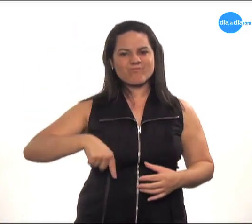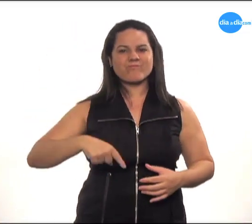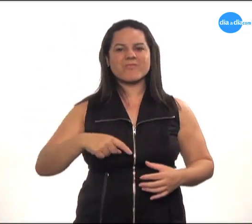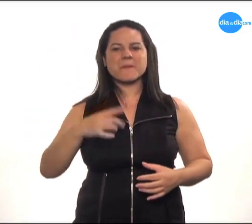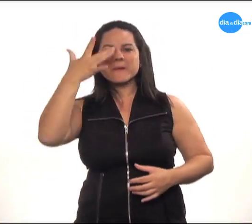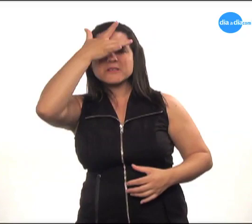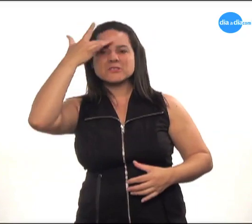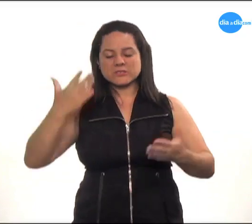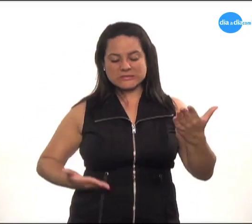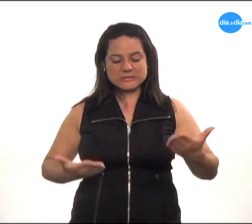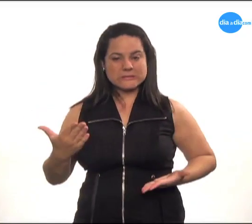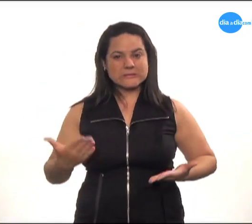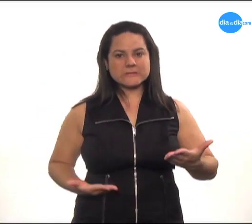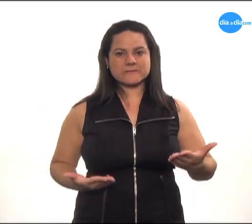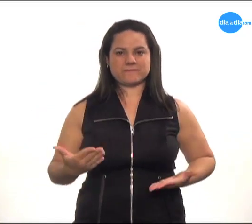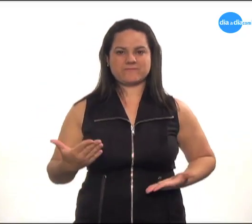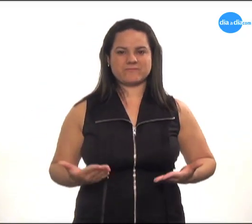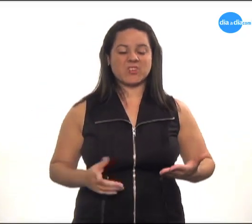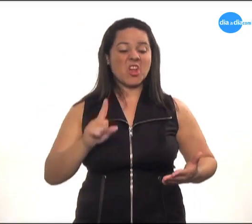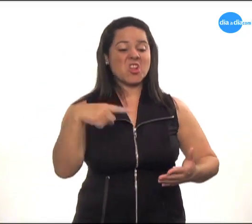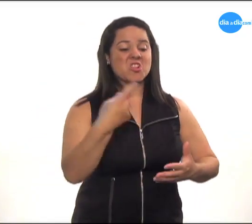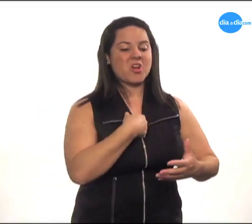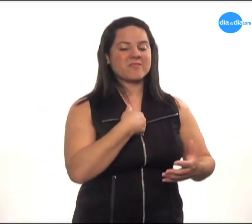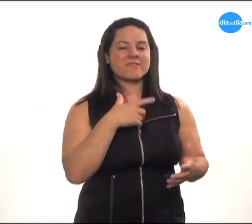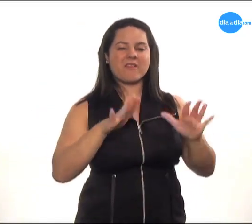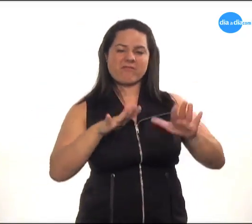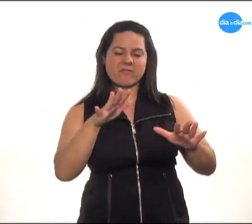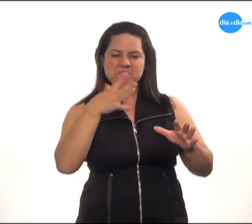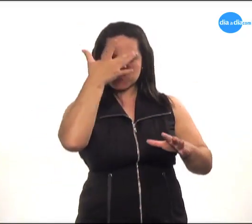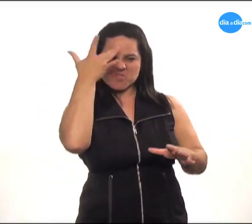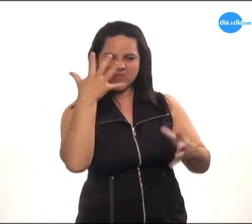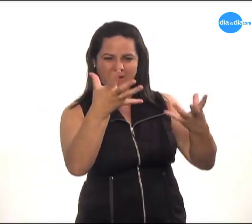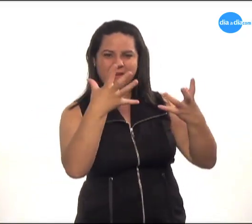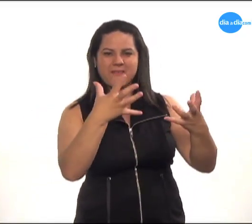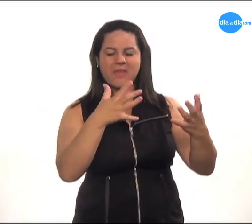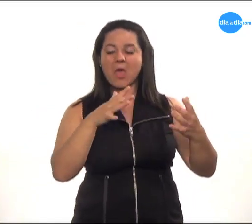muitos de nós queremos ser servidos. Quer ver?